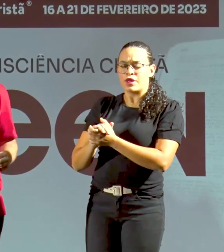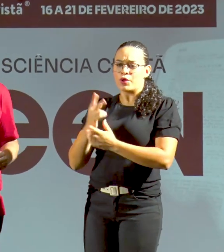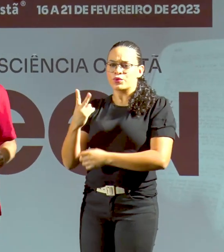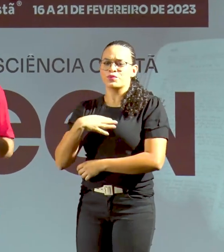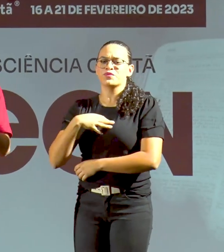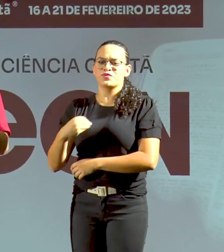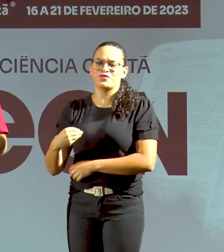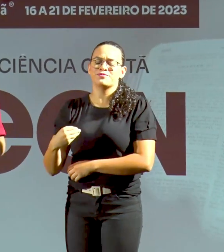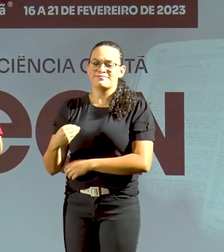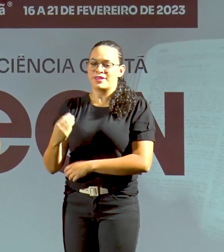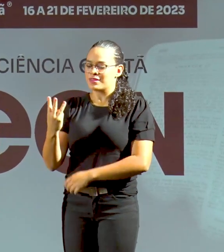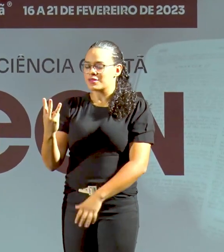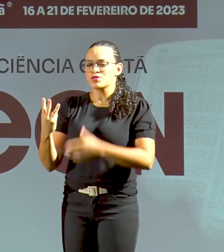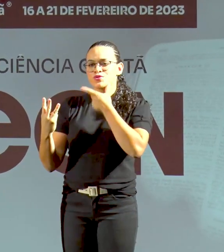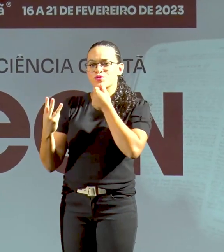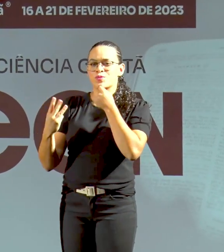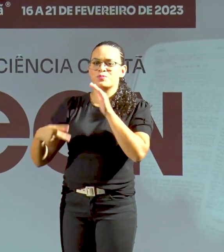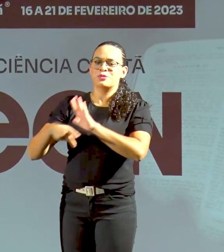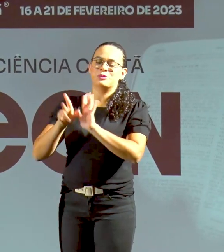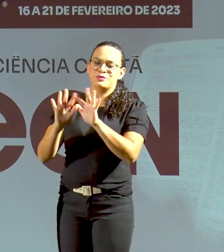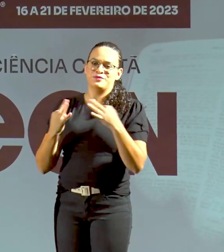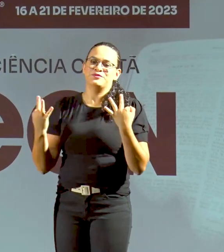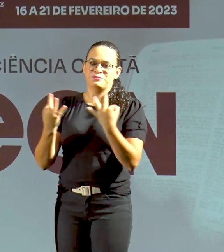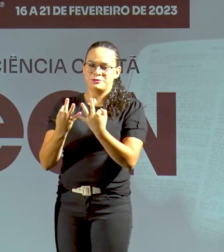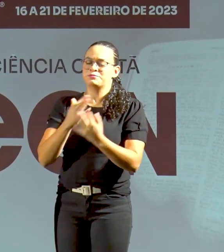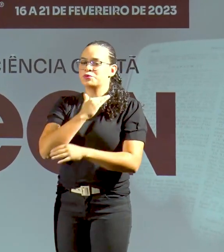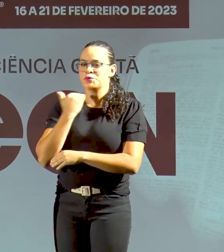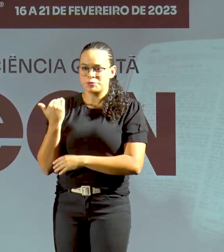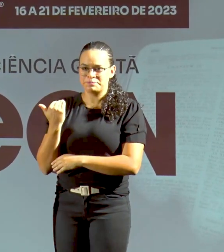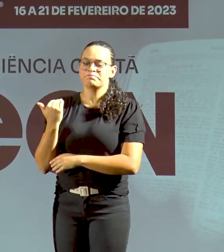que nem os três homens da família morrem